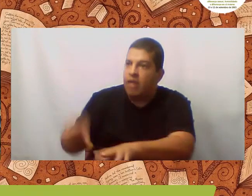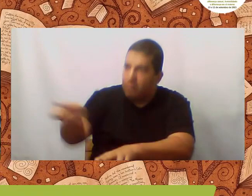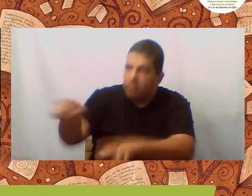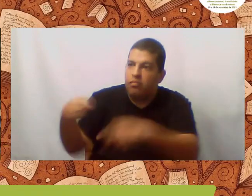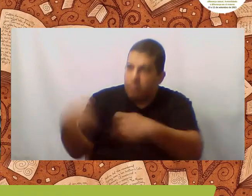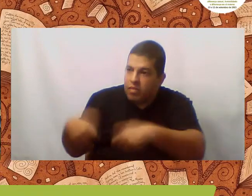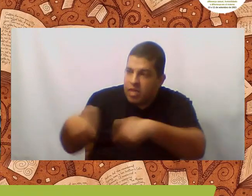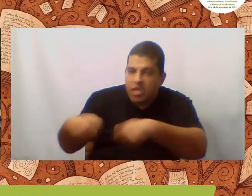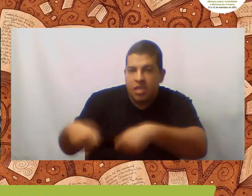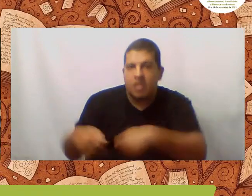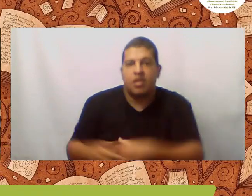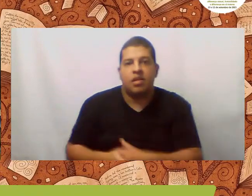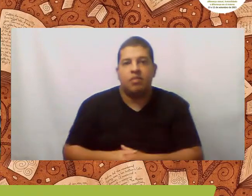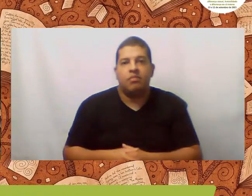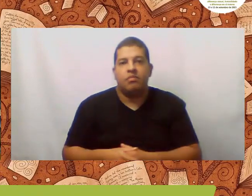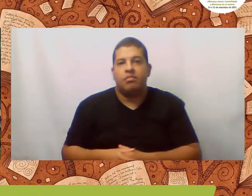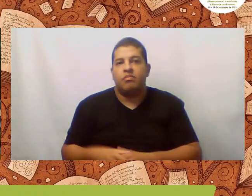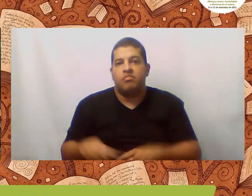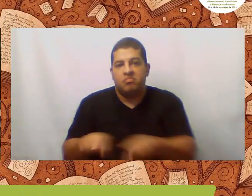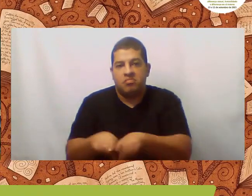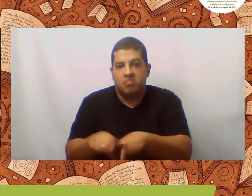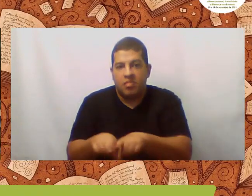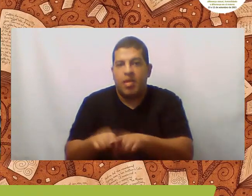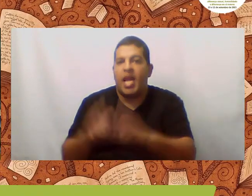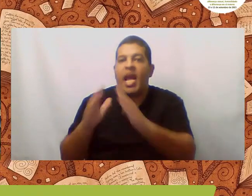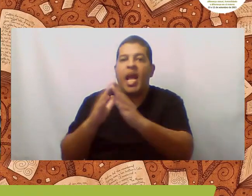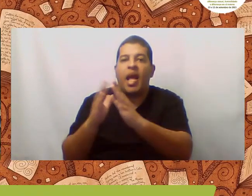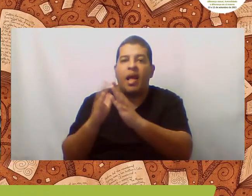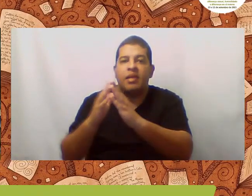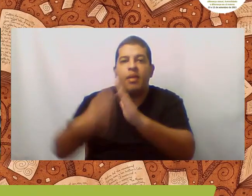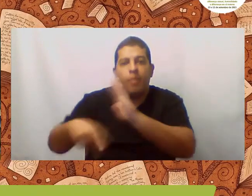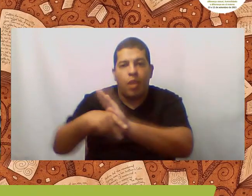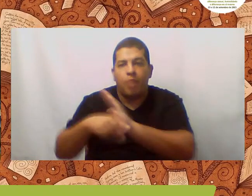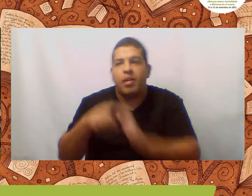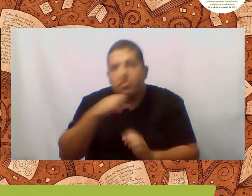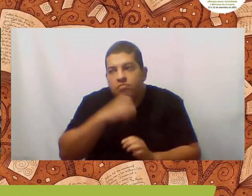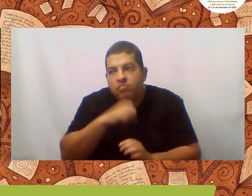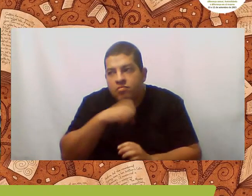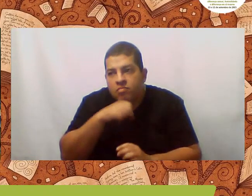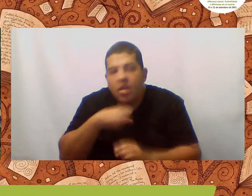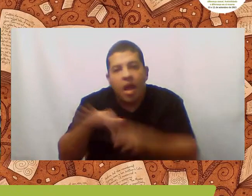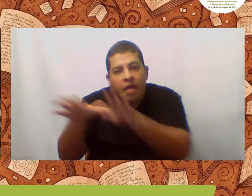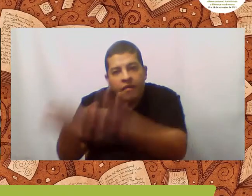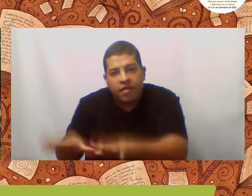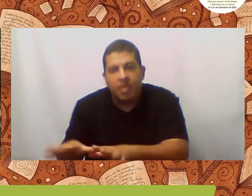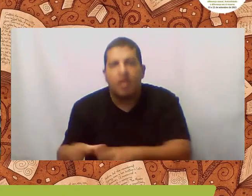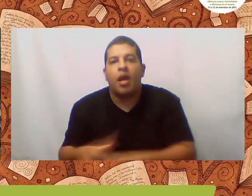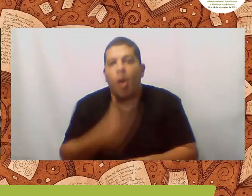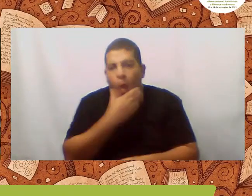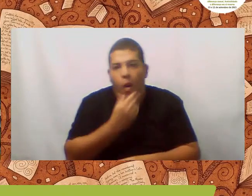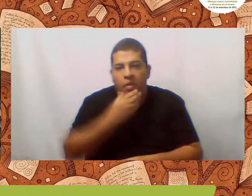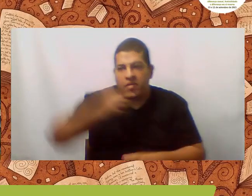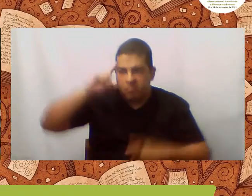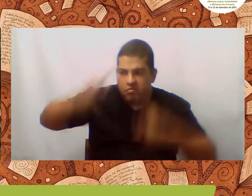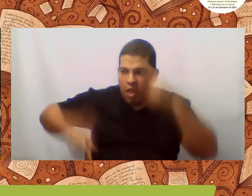nos asilos por conta da dominação masculina, né? Com a cumplicidade do